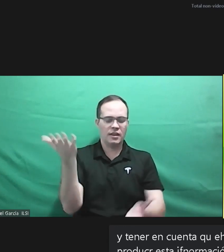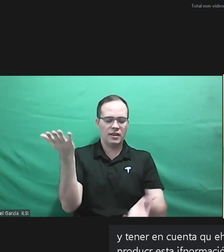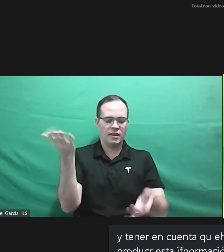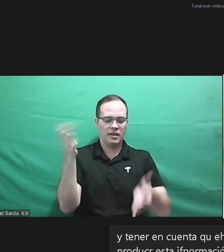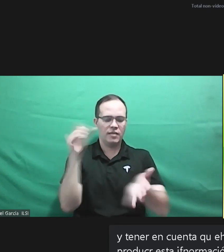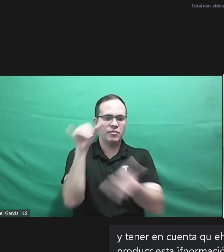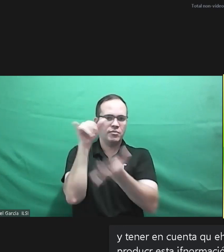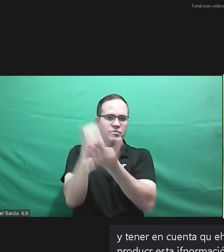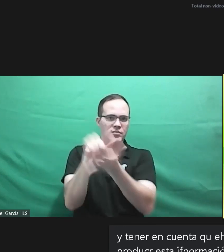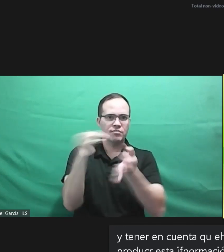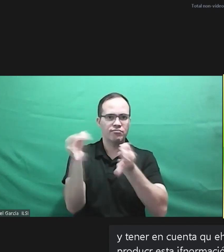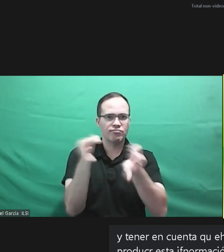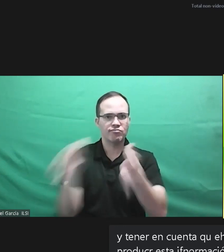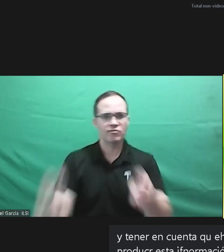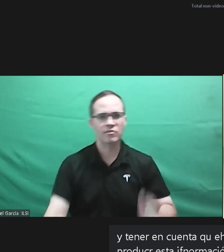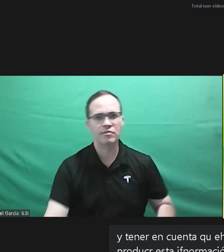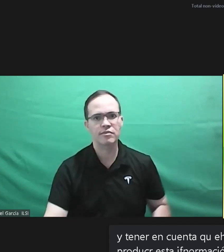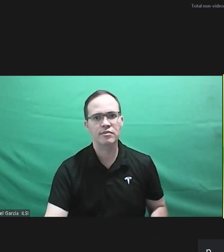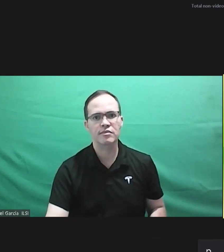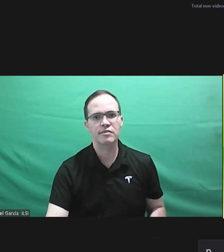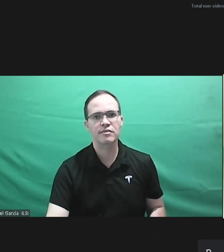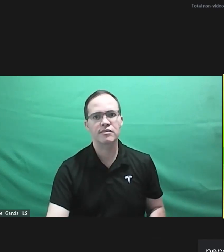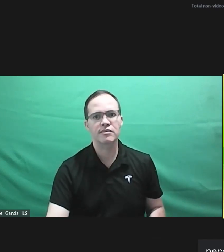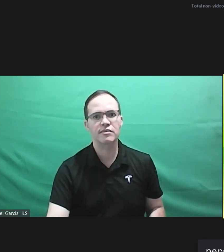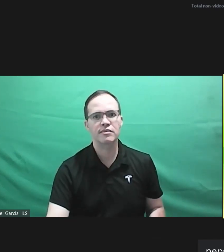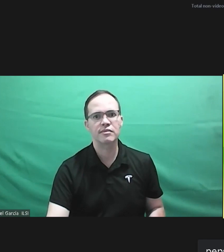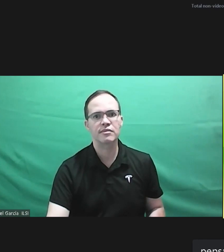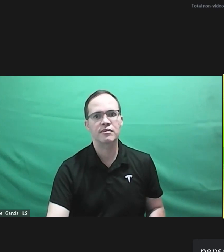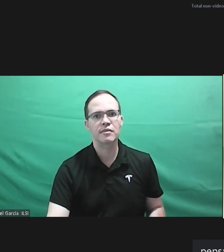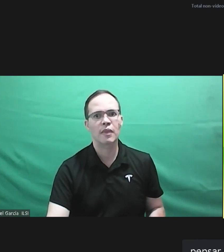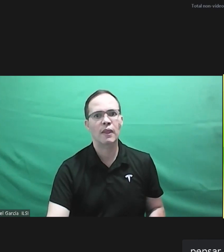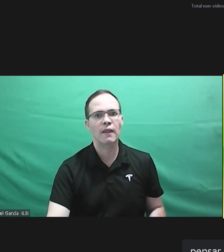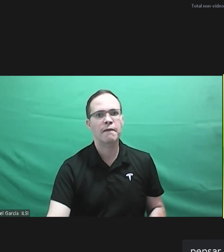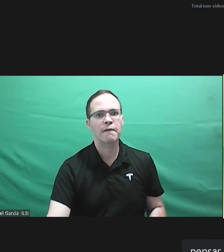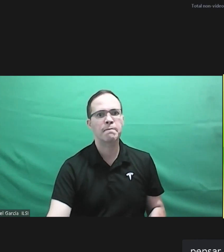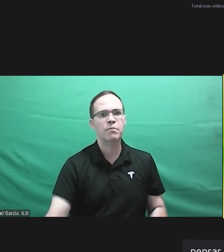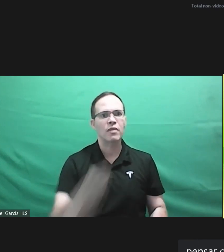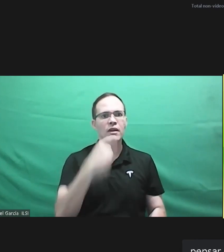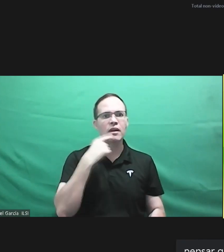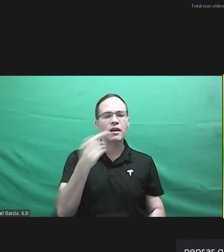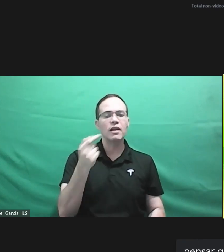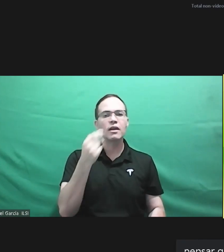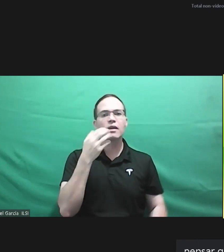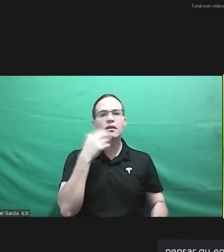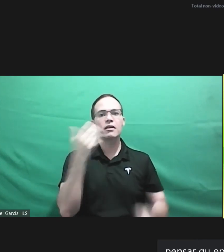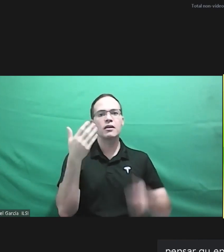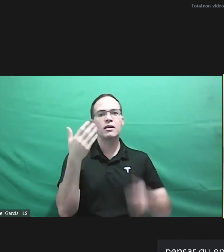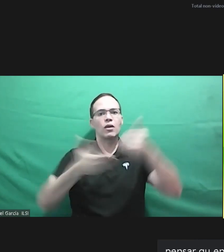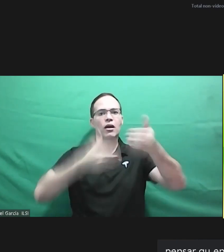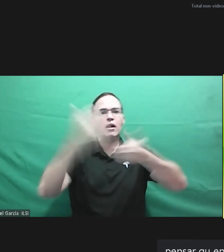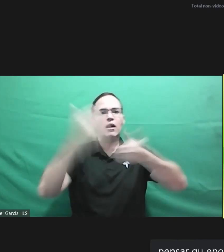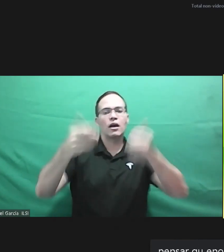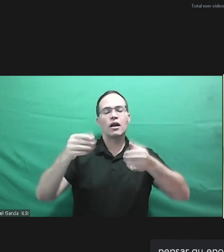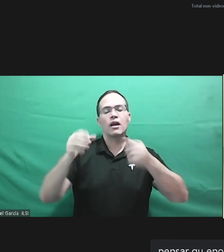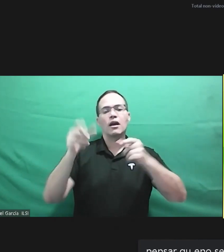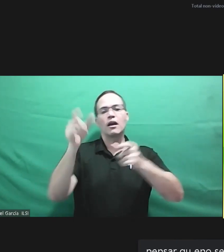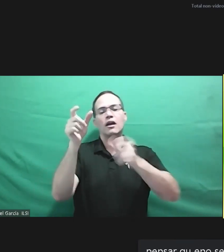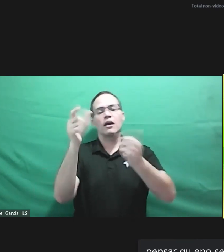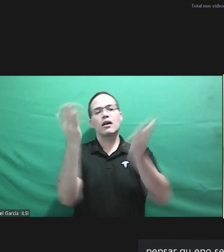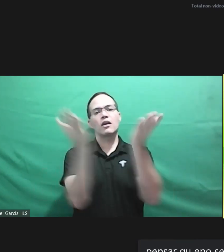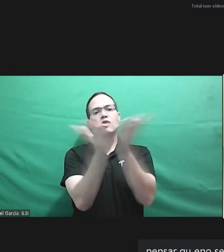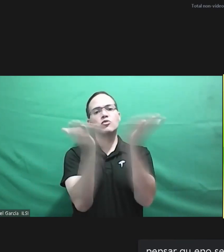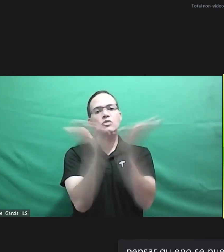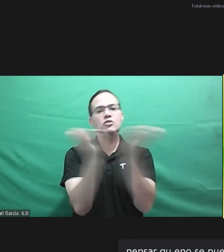que pensar entonces que no se pueden adoptar políticas que promuevan la educación inclusiva y que mejoren la educación de las personas